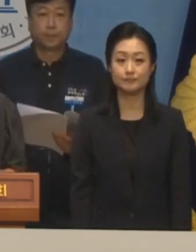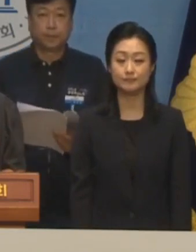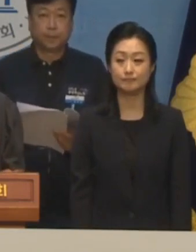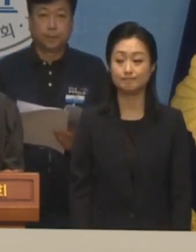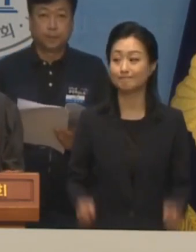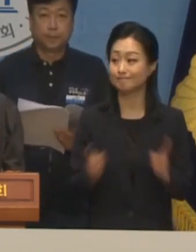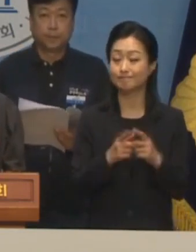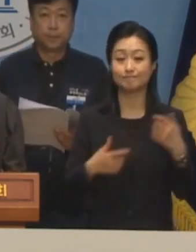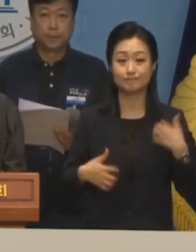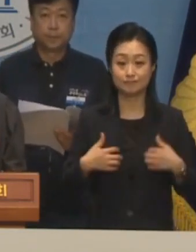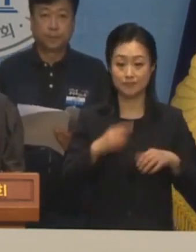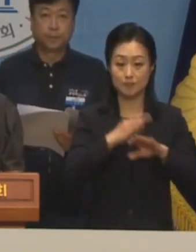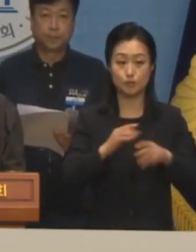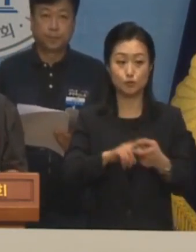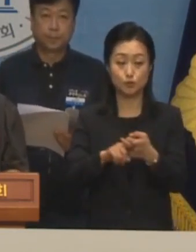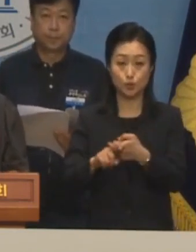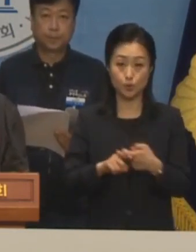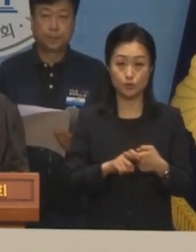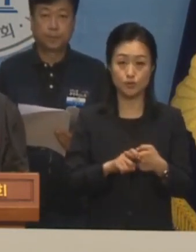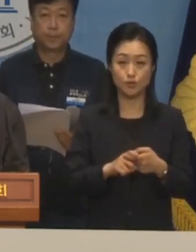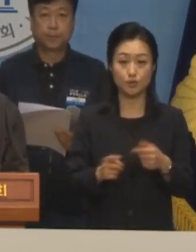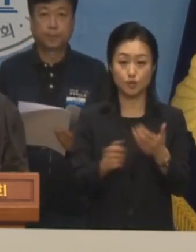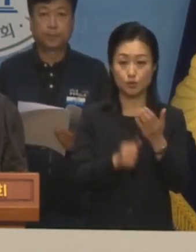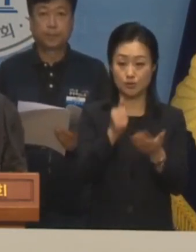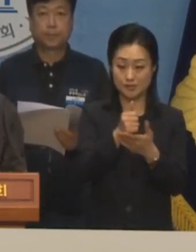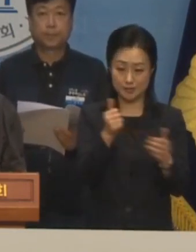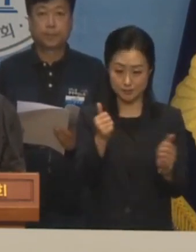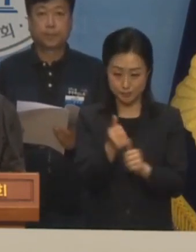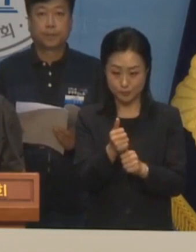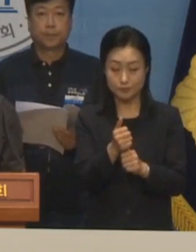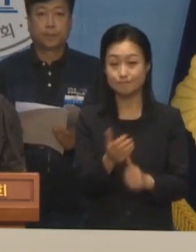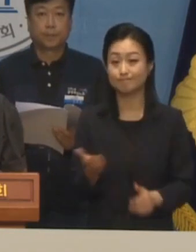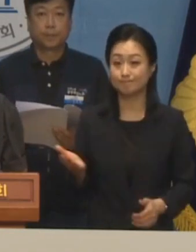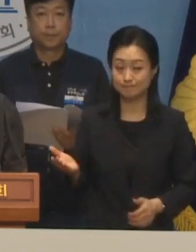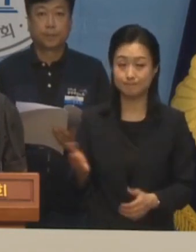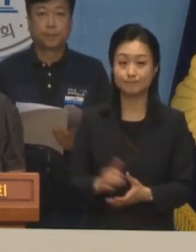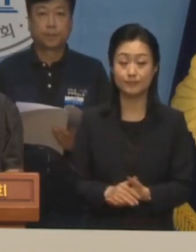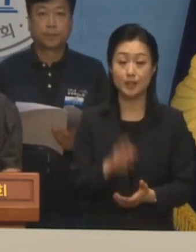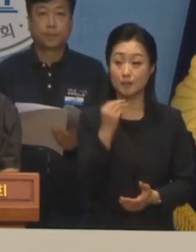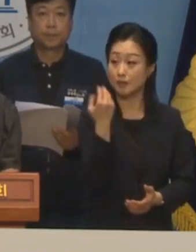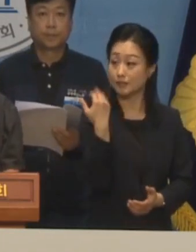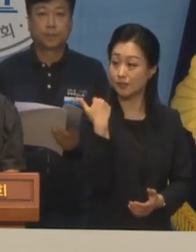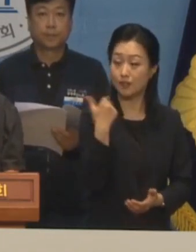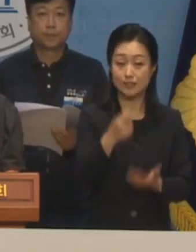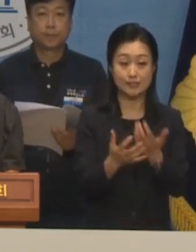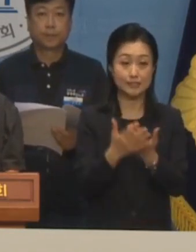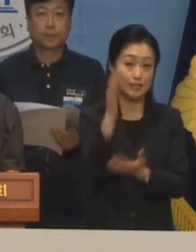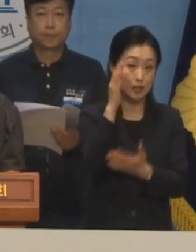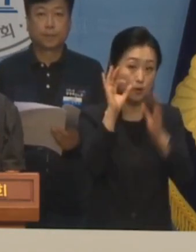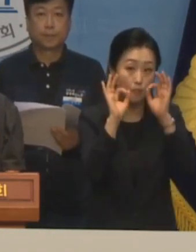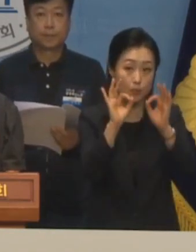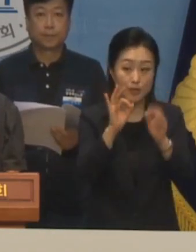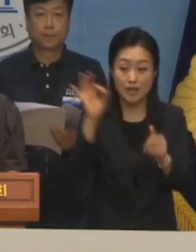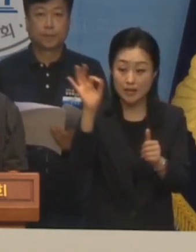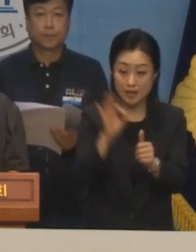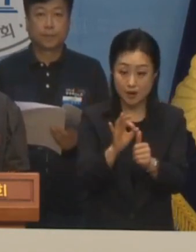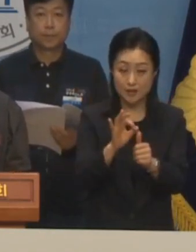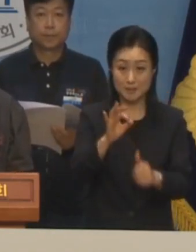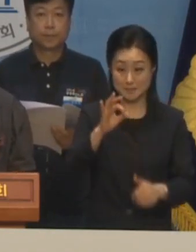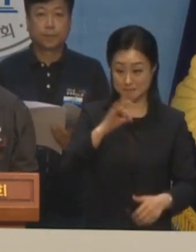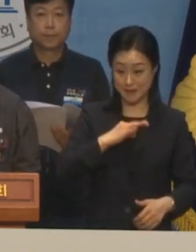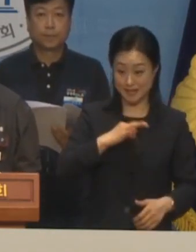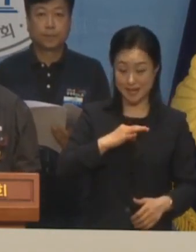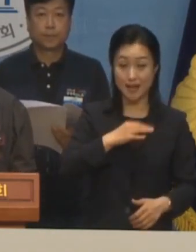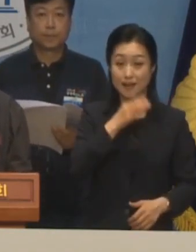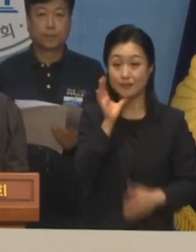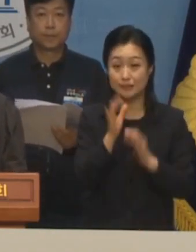네, 반갑습니다. 민주노총 수석 부위원장 이태환입니다. 며칠 전 언론 기사를 보니 연금을 받는 고령층이